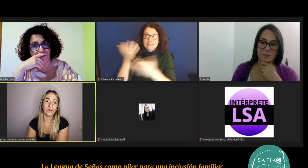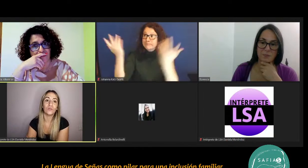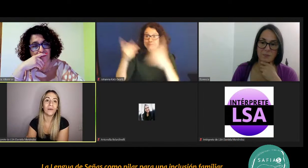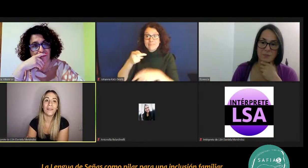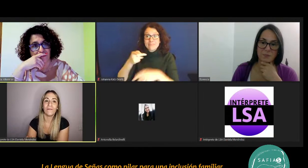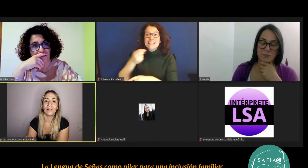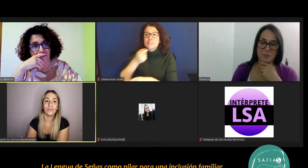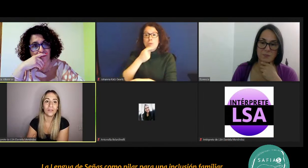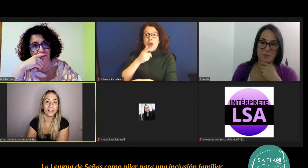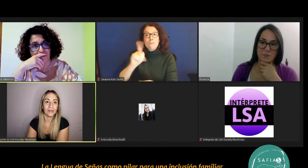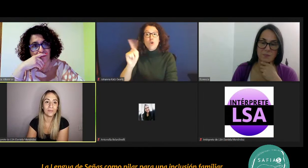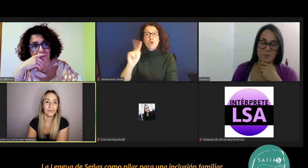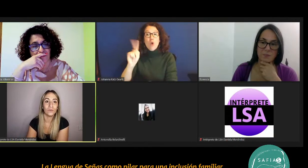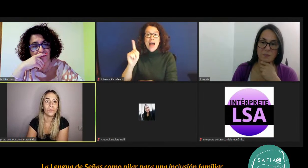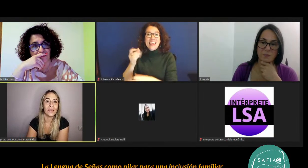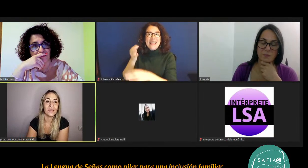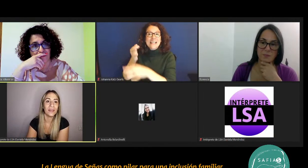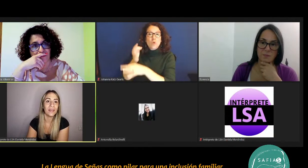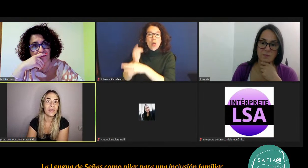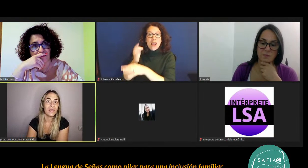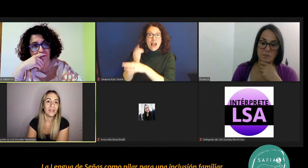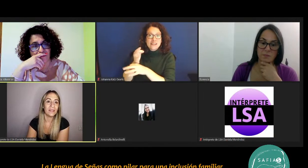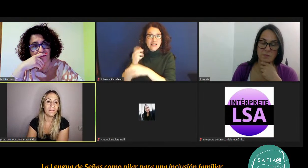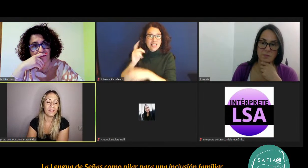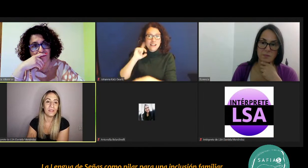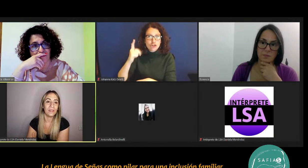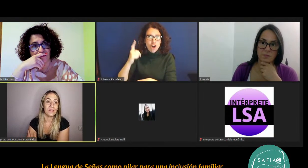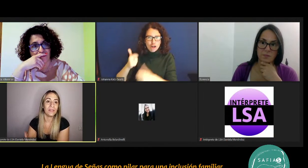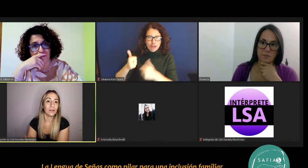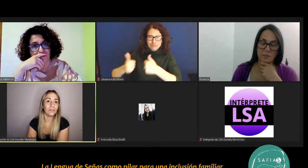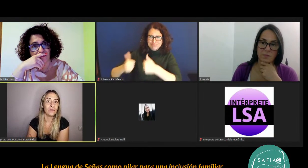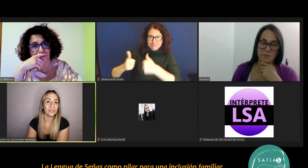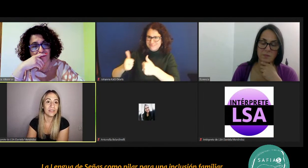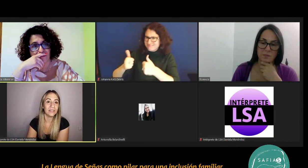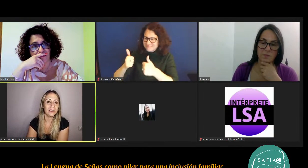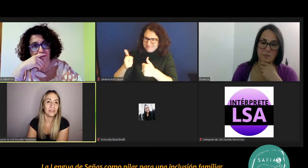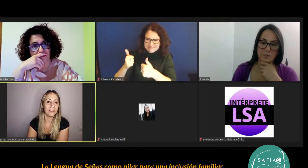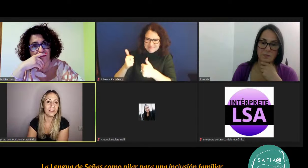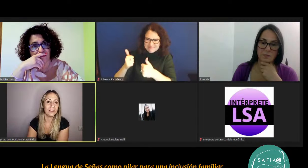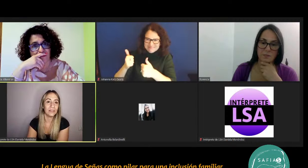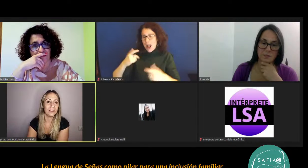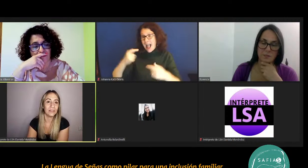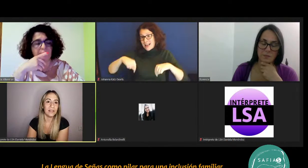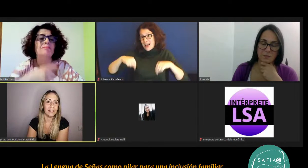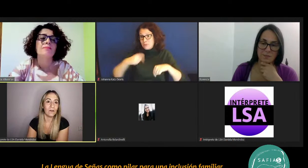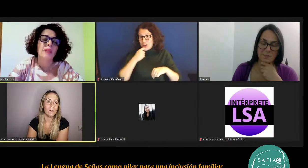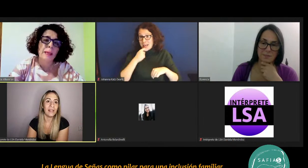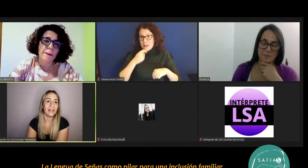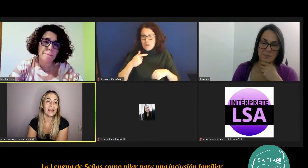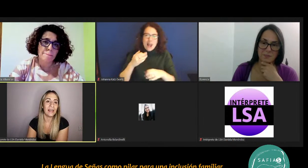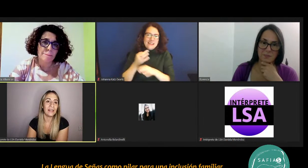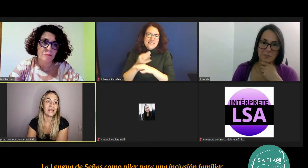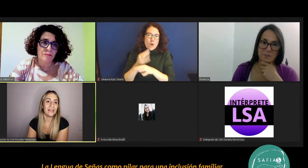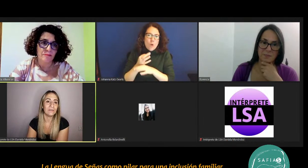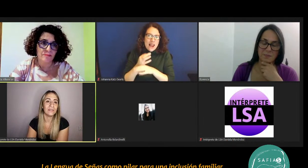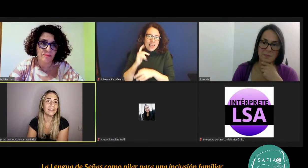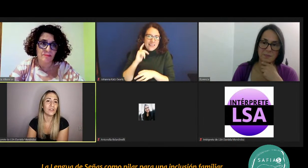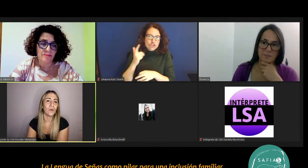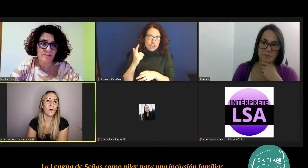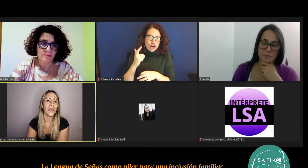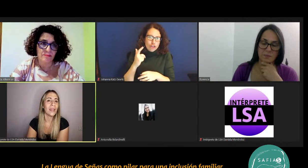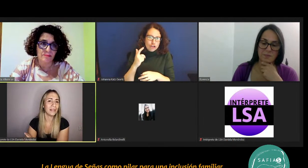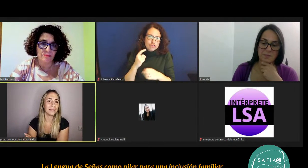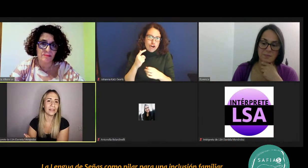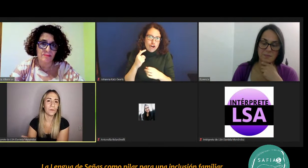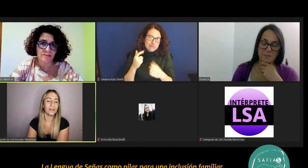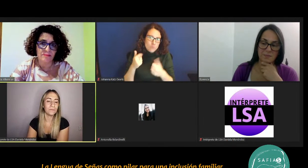es una suma de factores, es una suma de diferentes cosas, ¿sí? Si en la escuela le dicen, sí, está